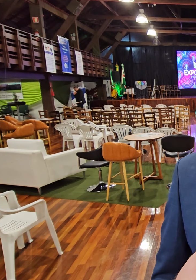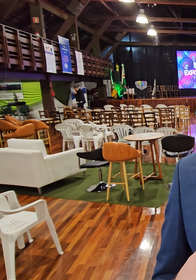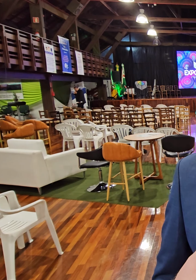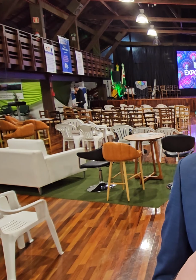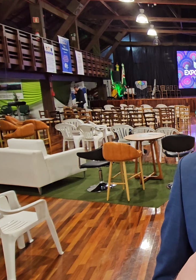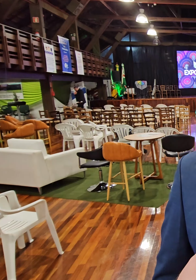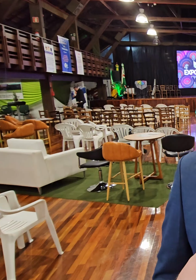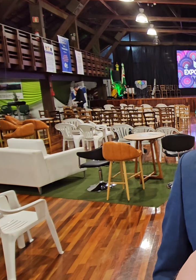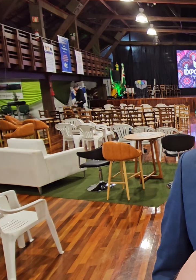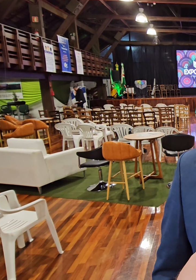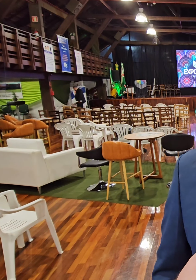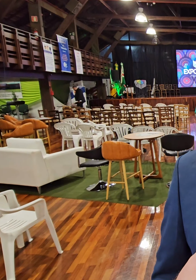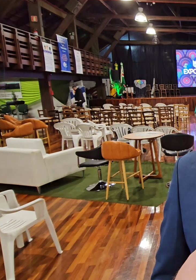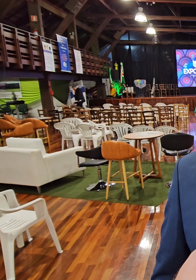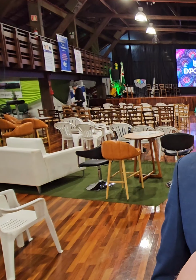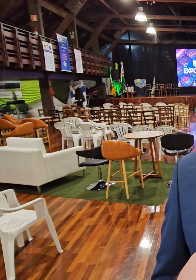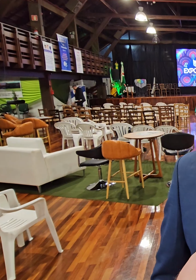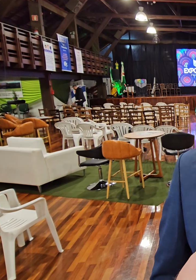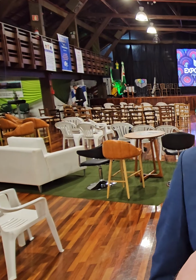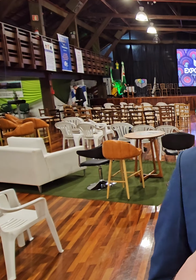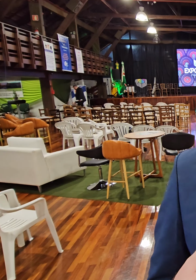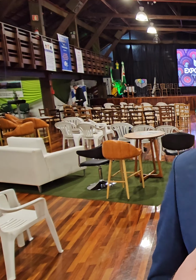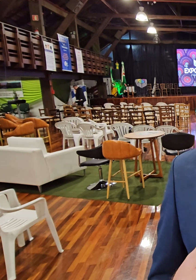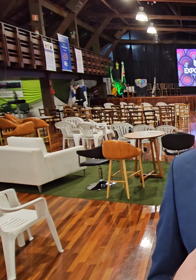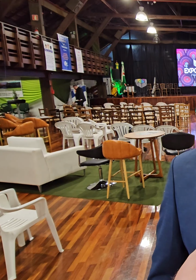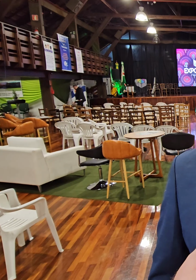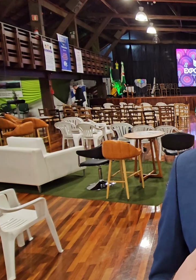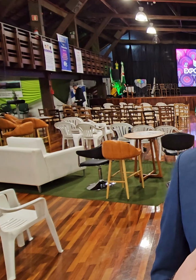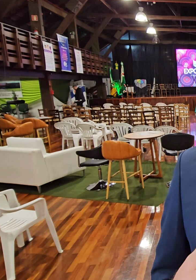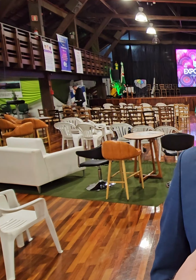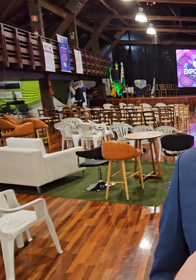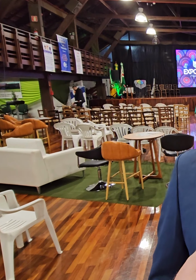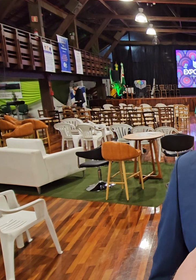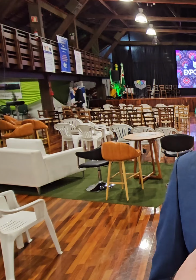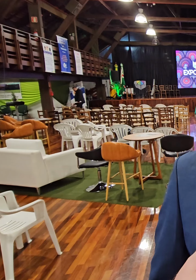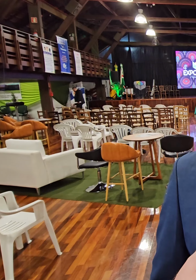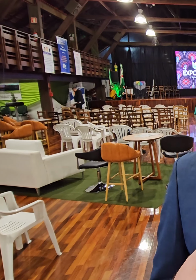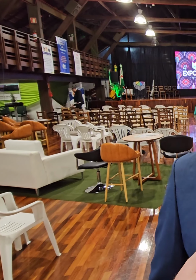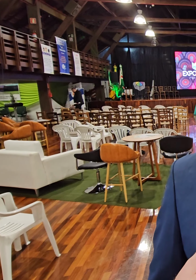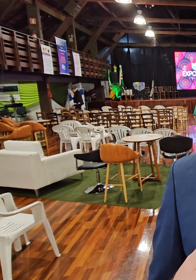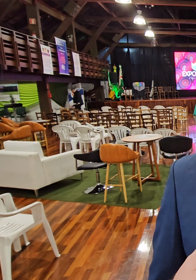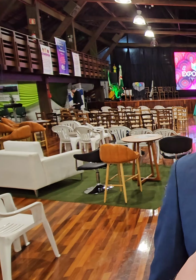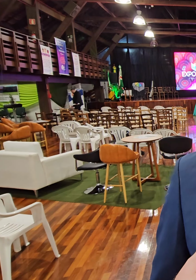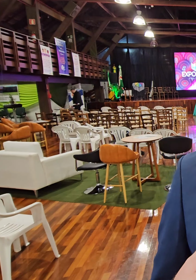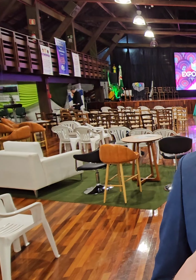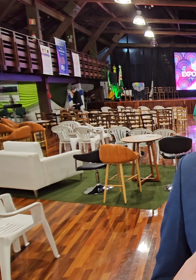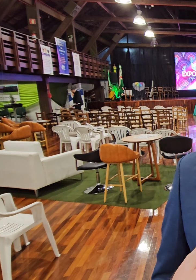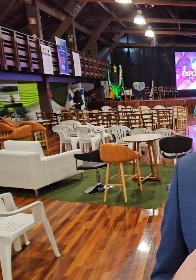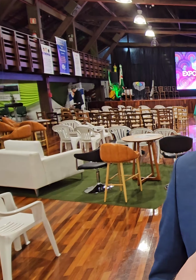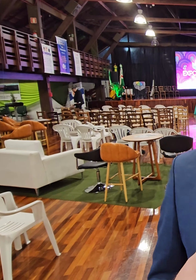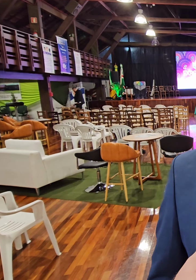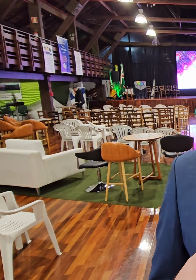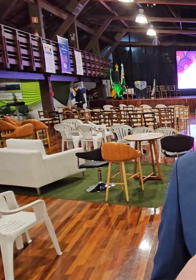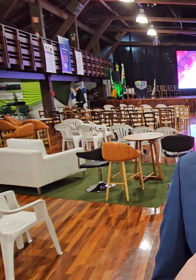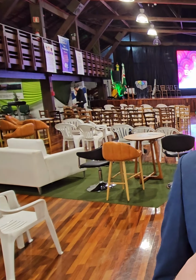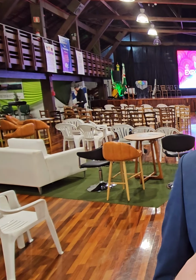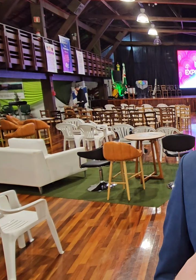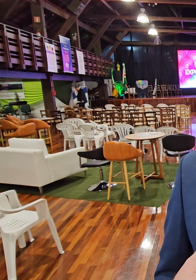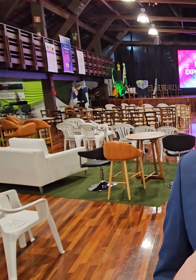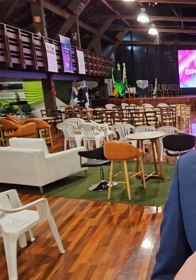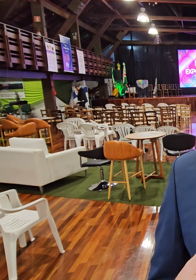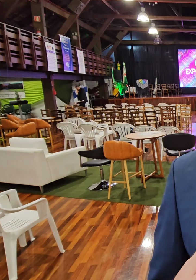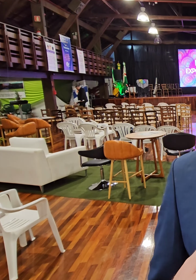até certo semestre não pode mexer em cadáver, então se usa essa tela. Tem o óculos virtual que tu sobrevoa Nova Prata e tu baixa em certos pontos. Além do